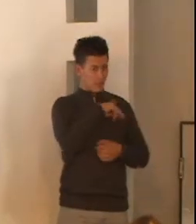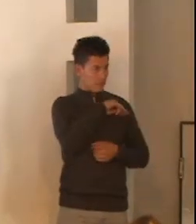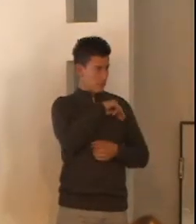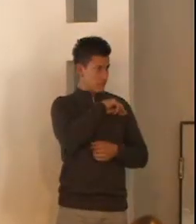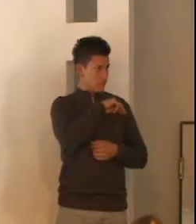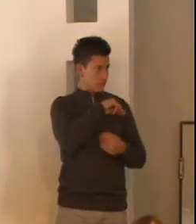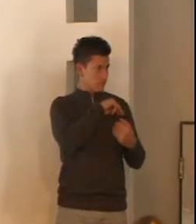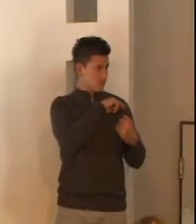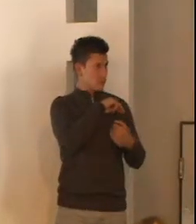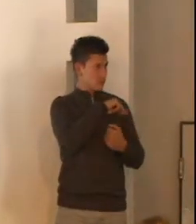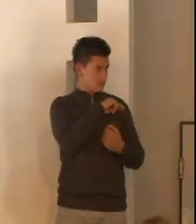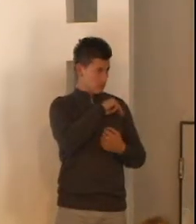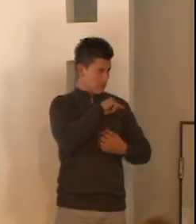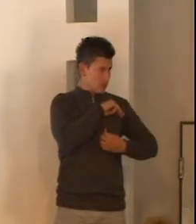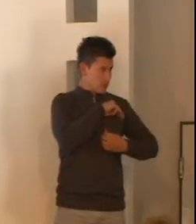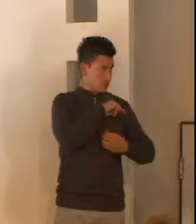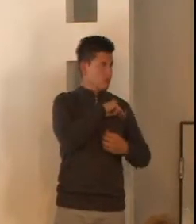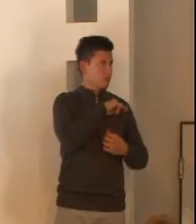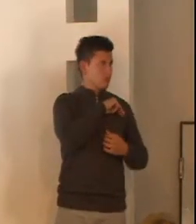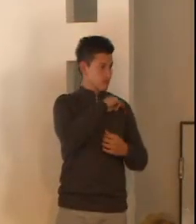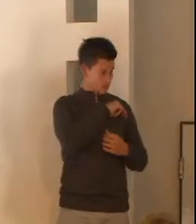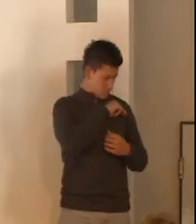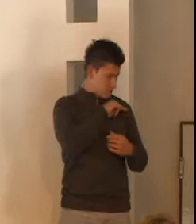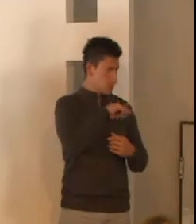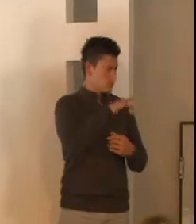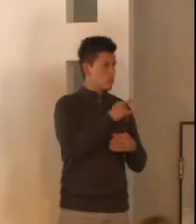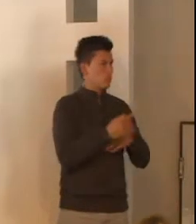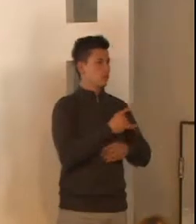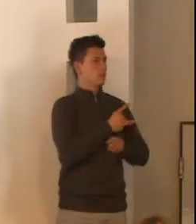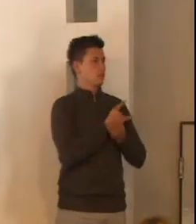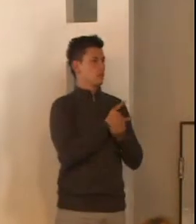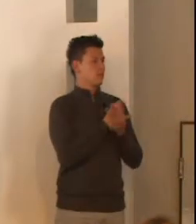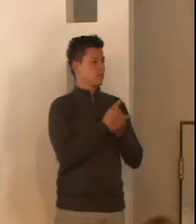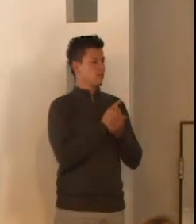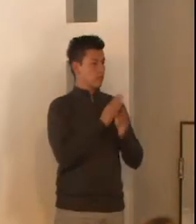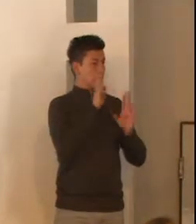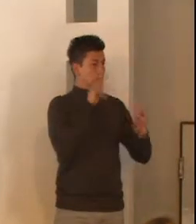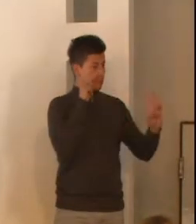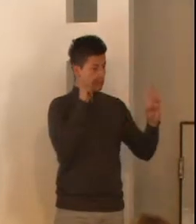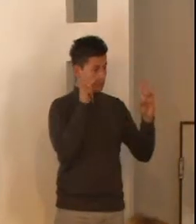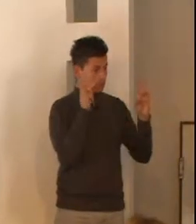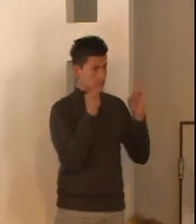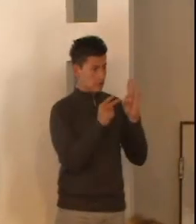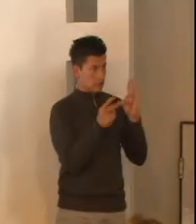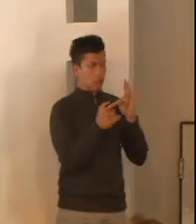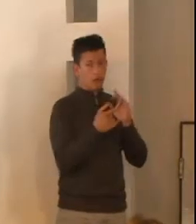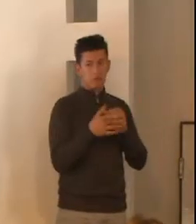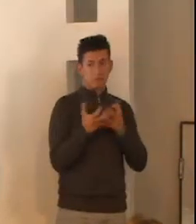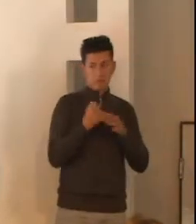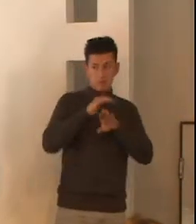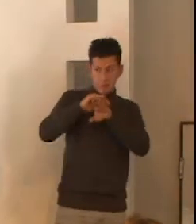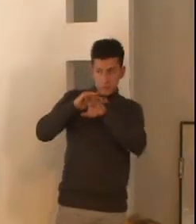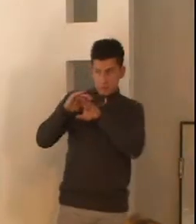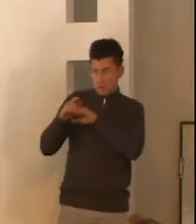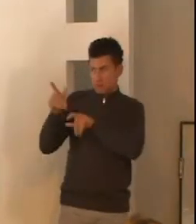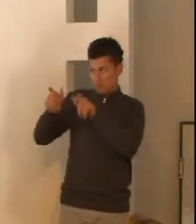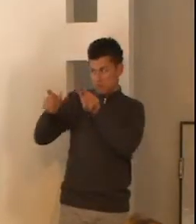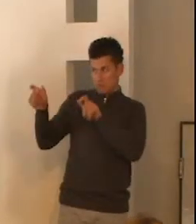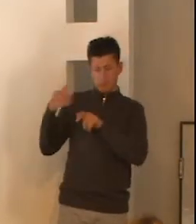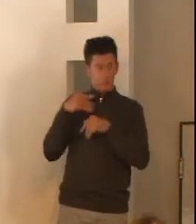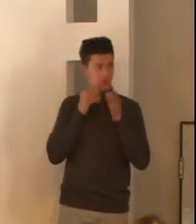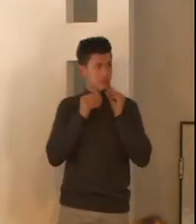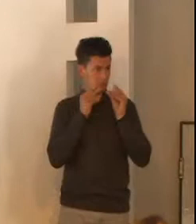tiene propuesto. Desde esa perspectiva, pues quisimos invitar algunas experiencias en